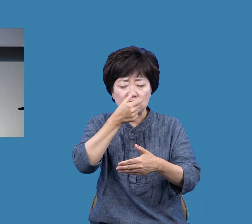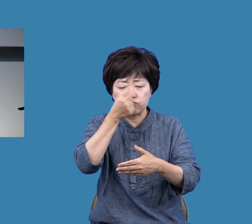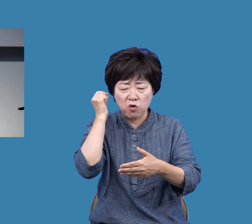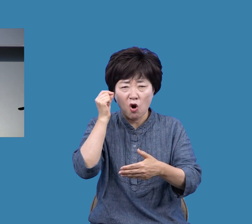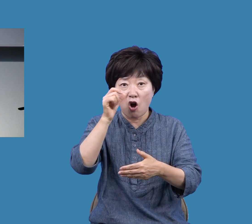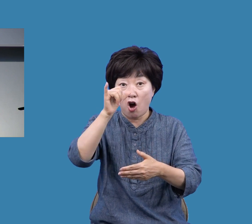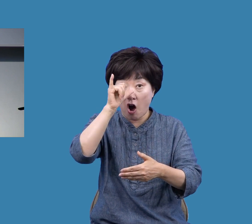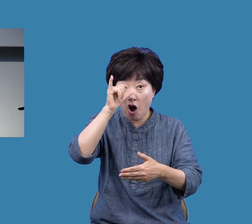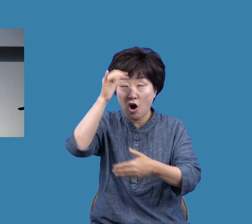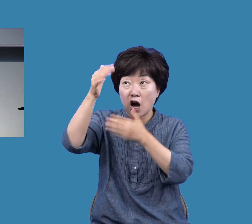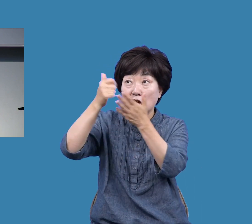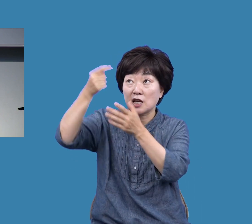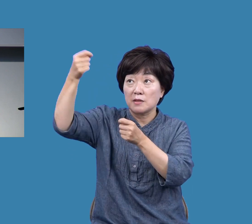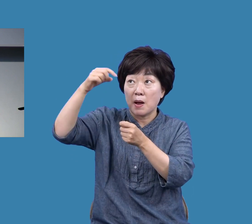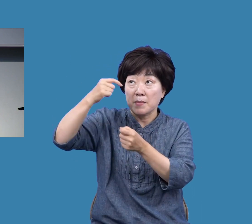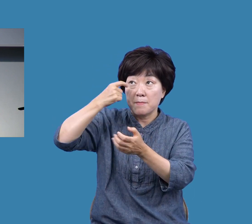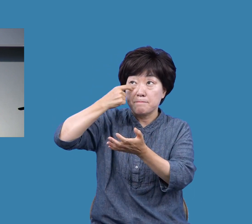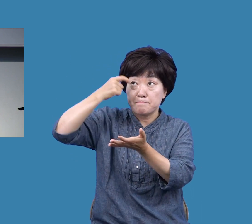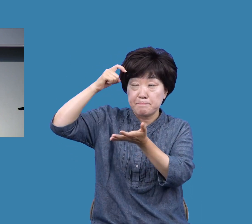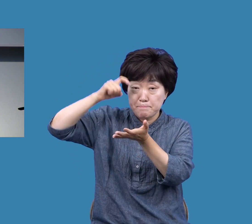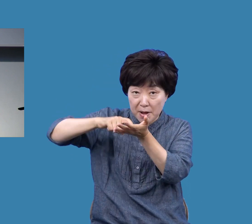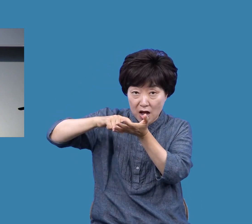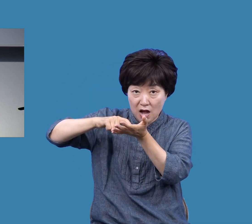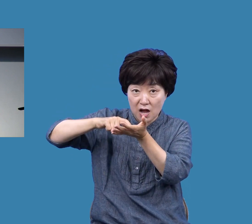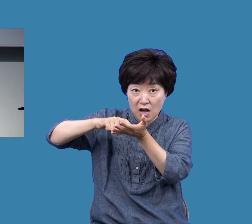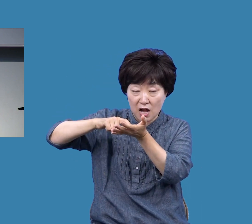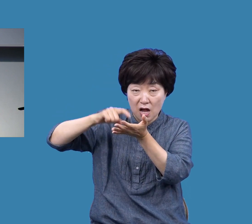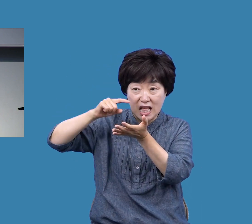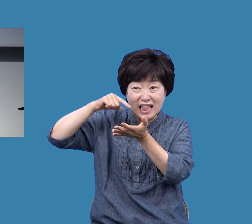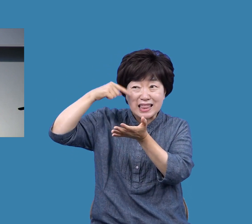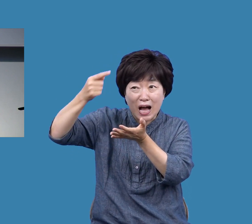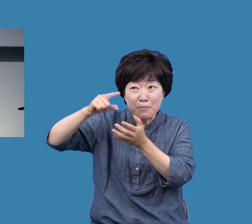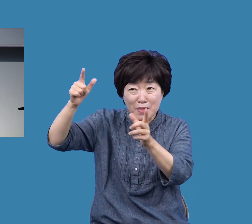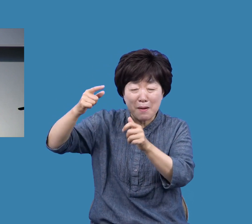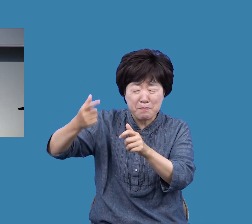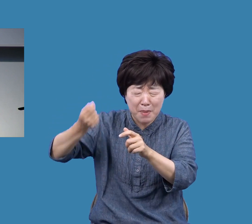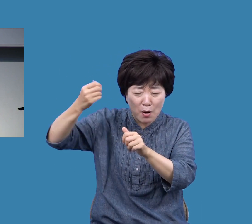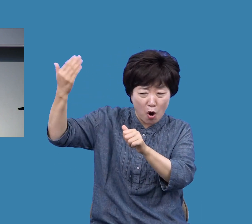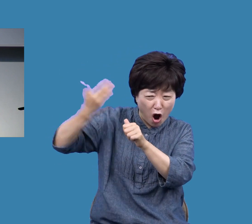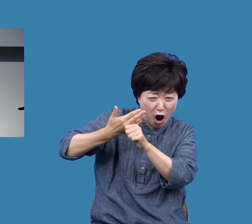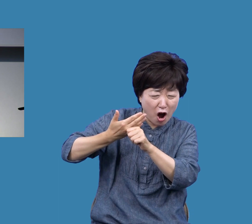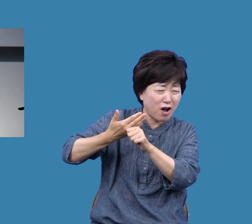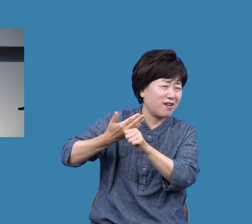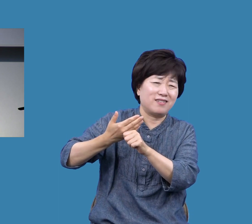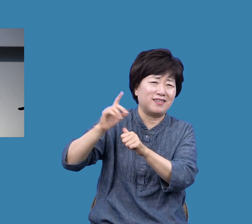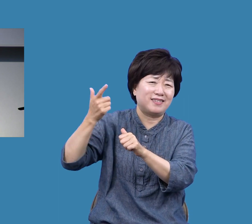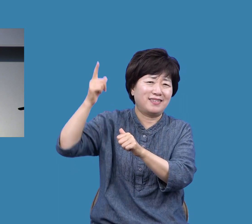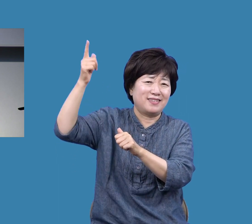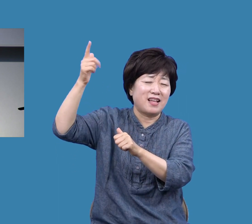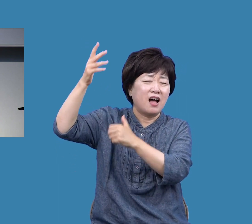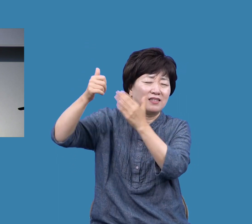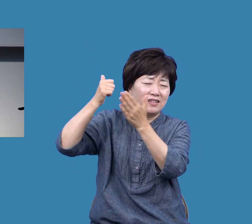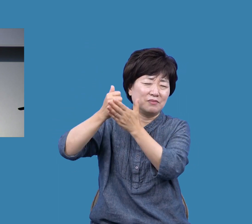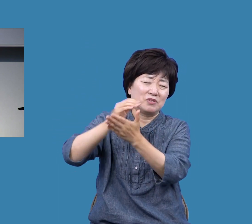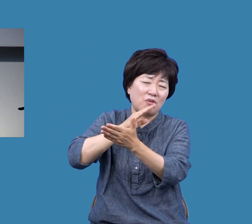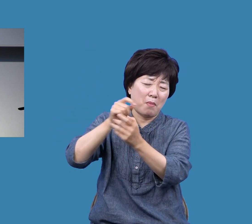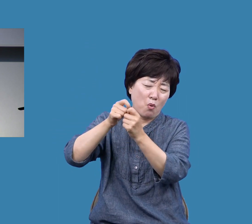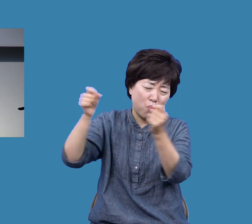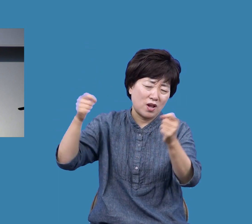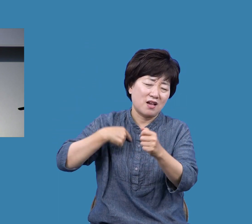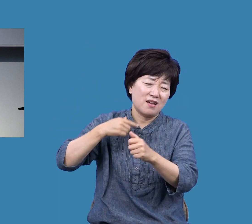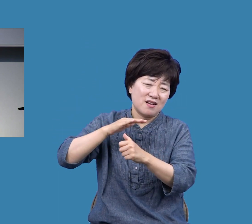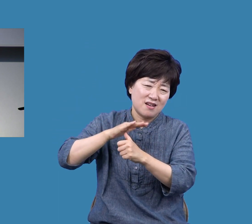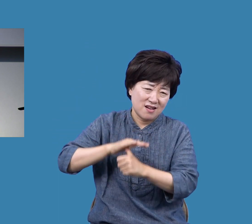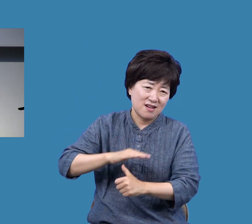앞에 발견된다면 그 다음 날로 하나님 자르시지는 않으세요. 제 경험을 보니까 하나님은 정말 오래 기다려